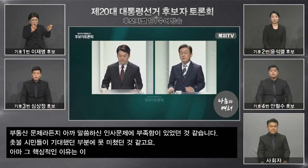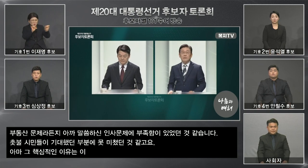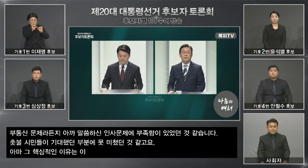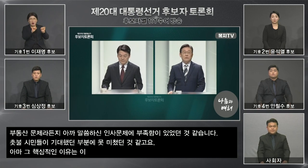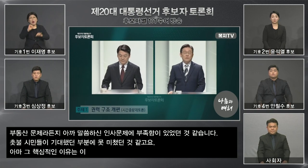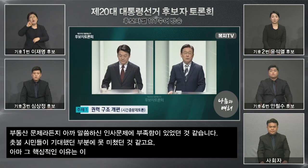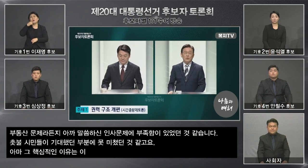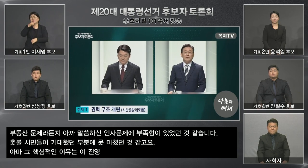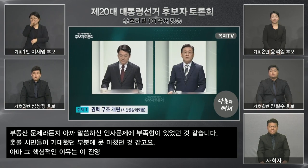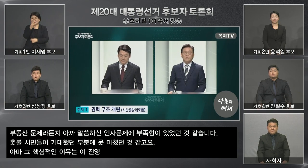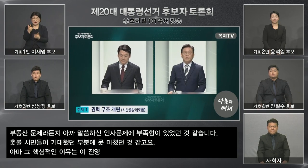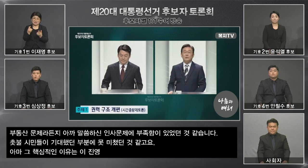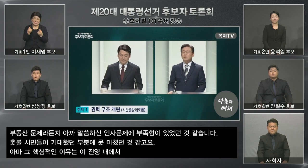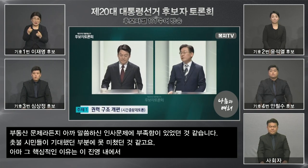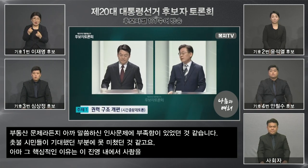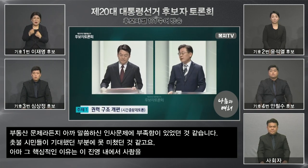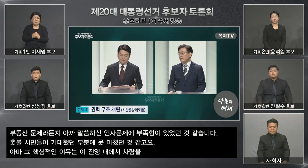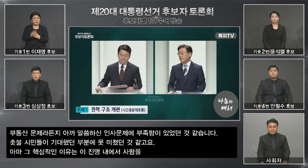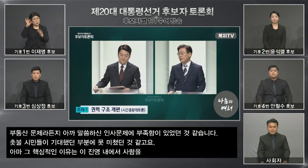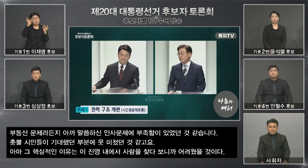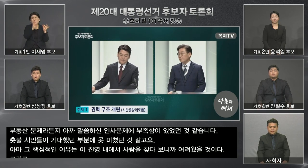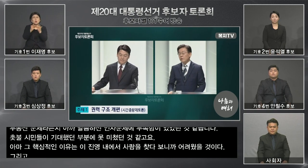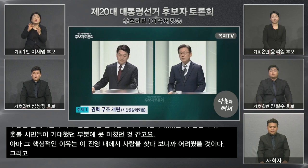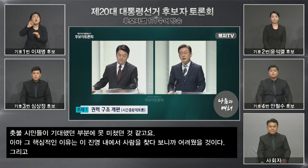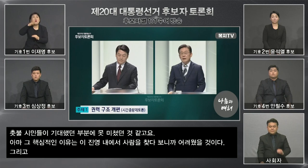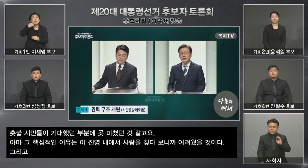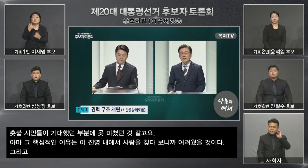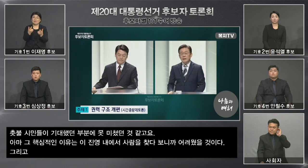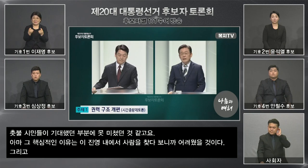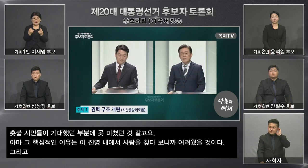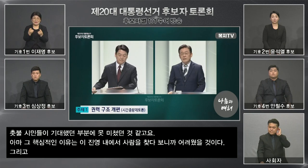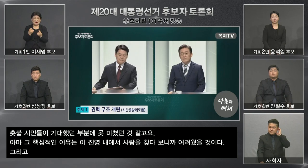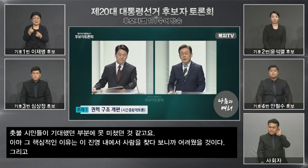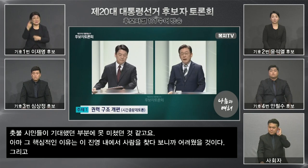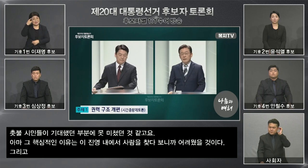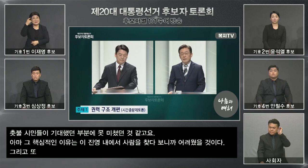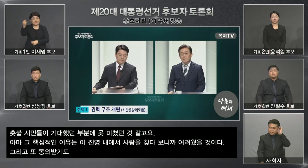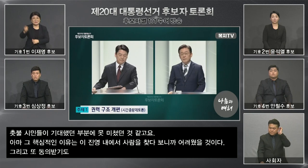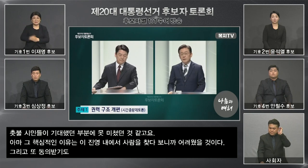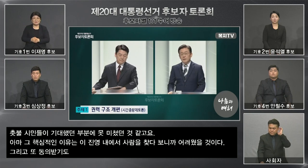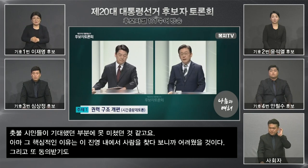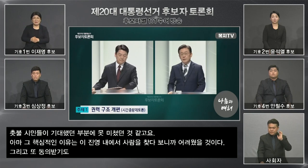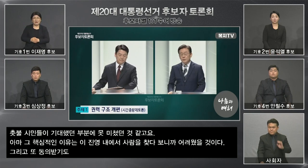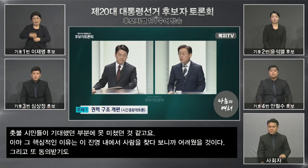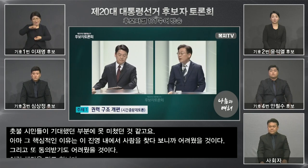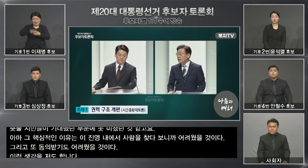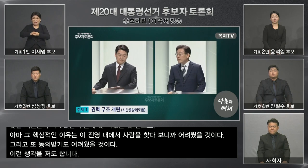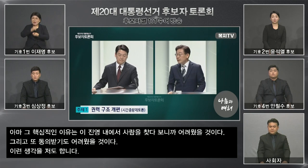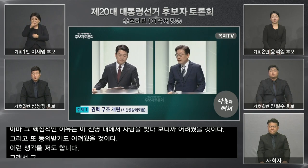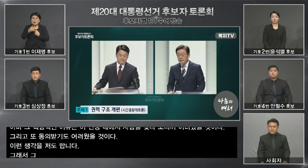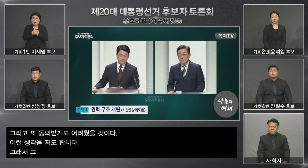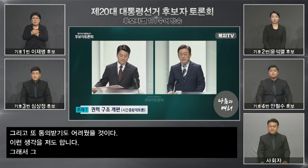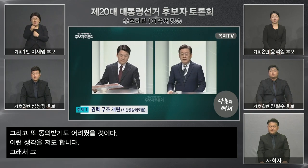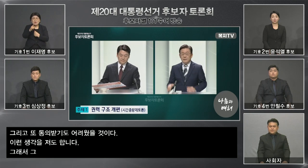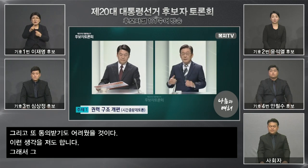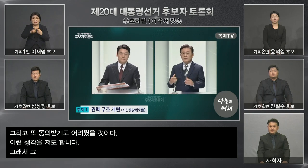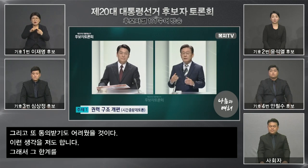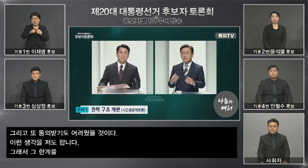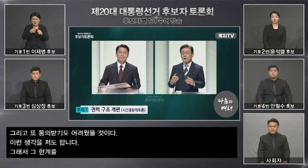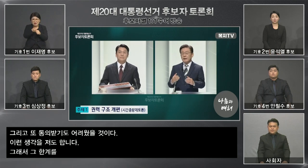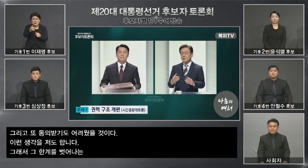것이다. 그리고 또 동의 받기도 어려웠을 것이다. 이런 생각을 저도 합니다. 그래서 그 한계를 벗어나는 유일한 길이